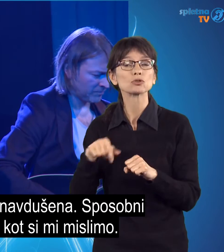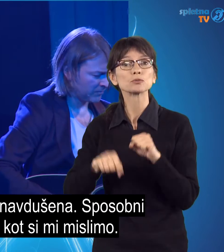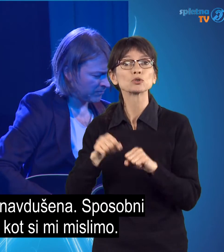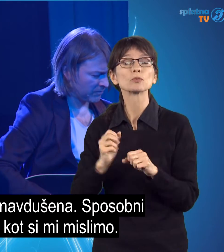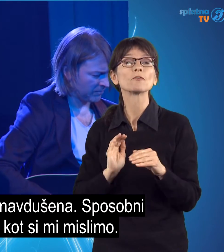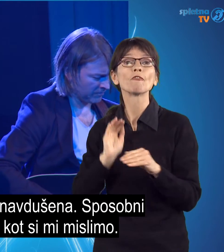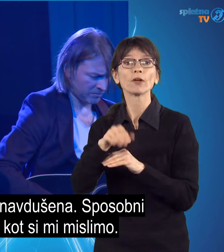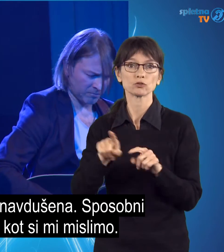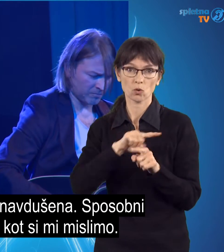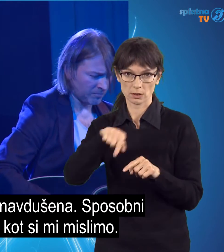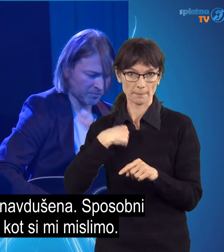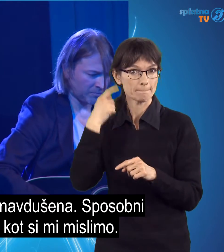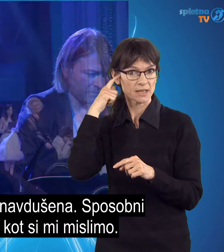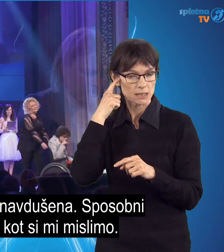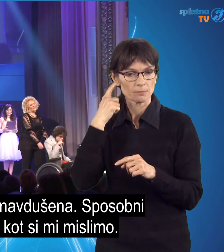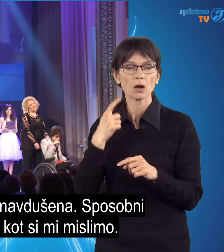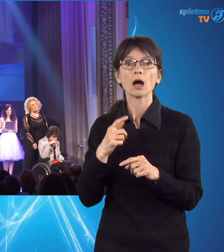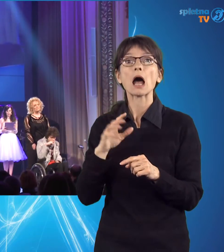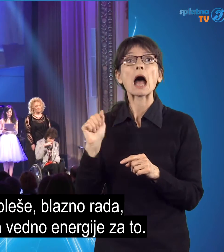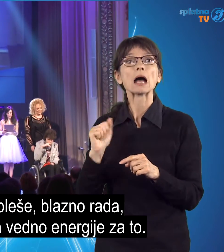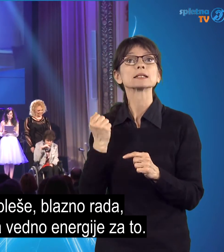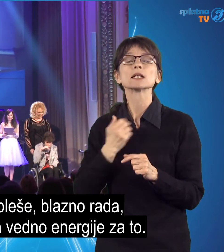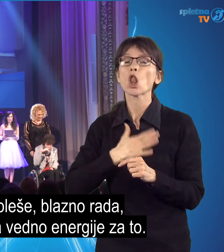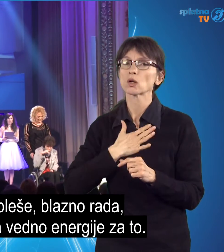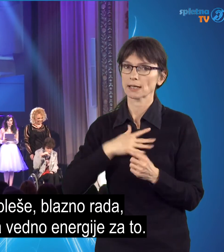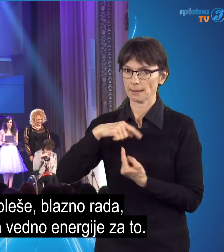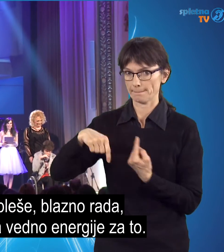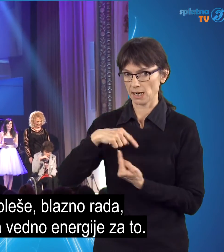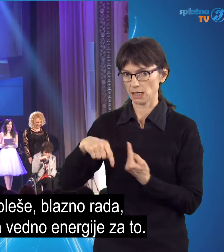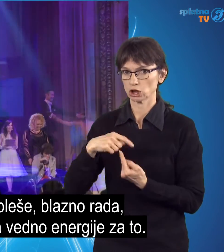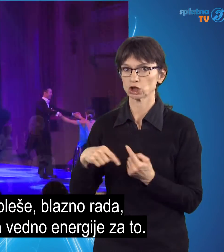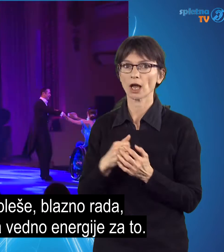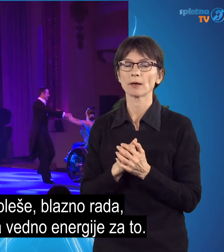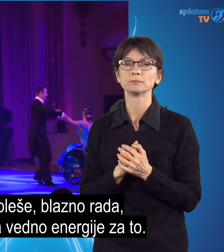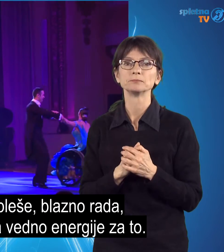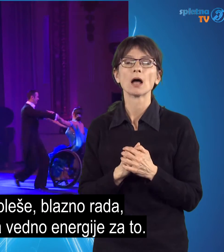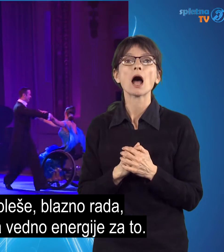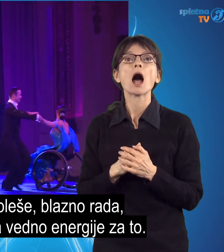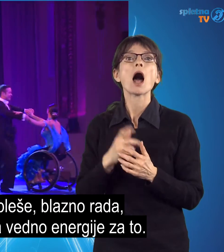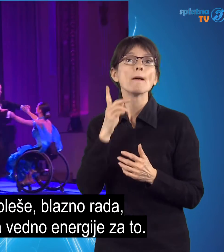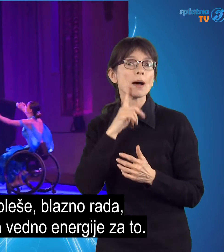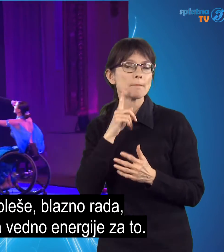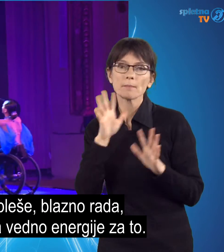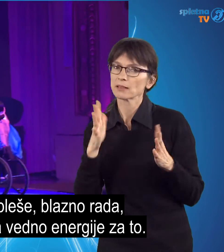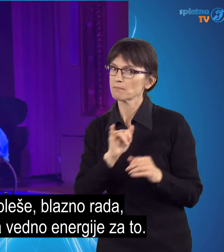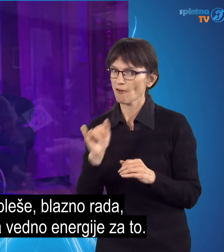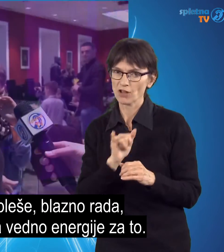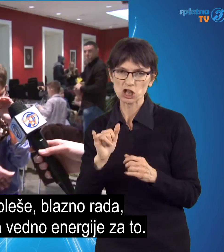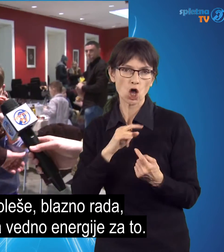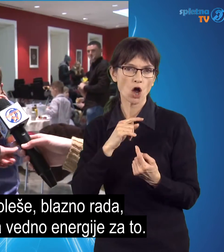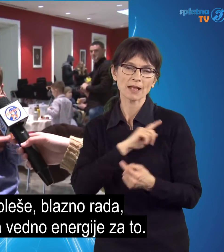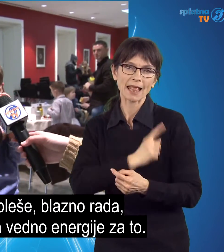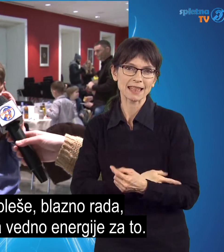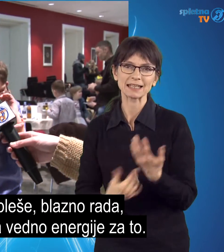več, kot mi mislimo, da so. Anja zelo rada pleše. Ja, blazno rada. Ampak mama nima vedno energije za